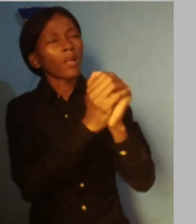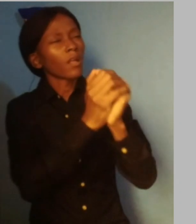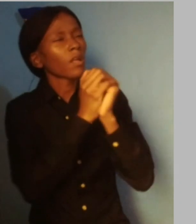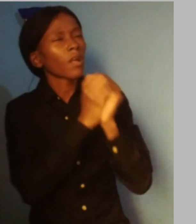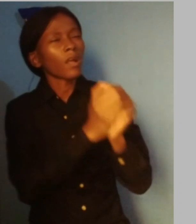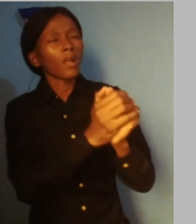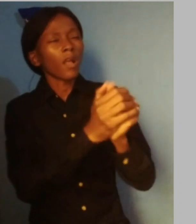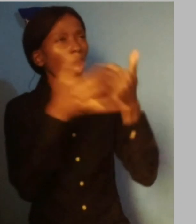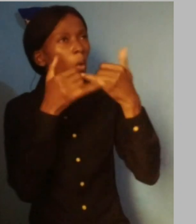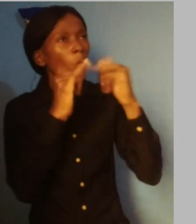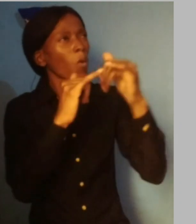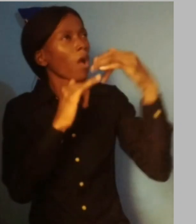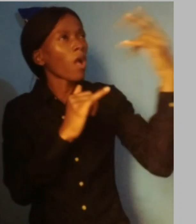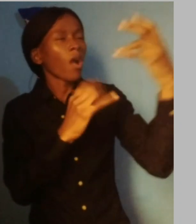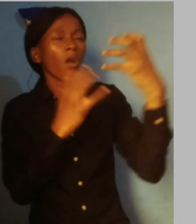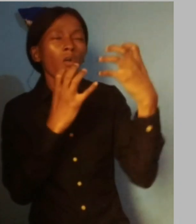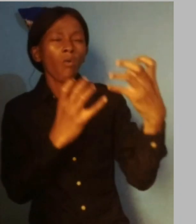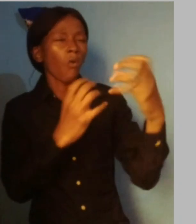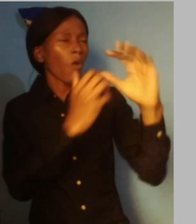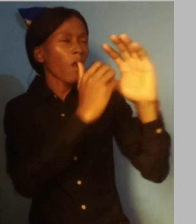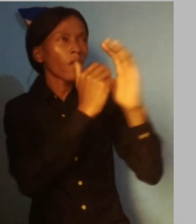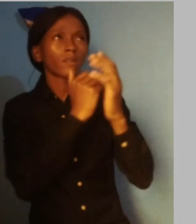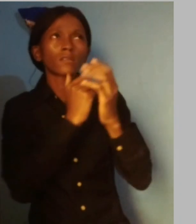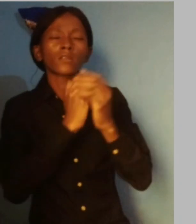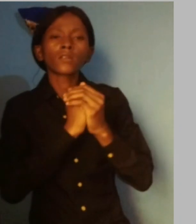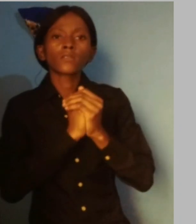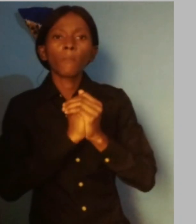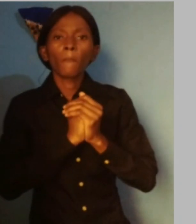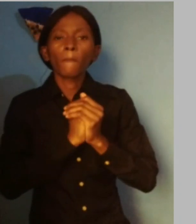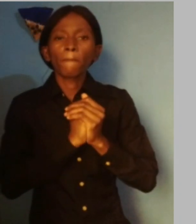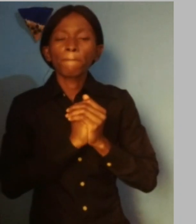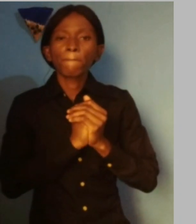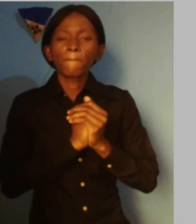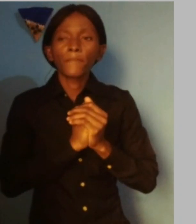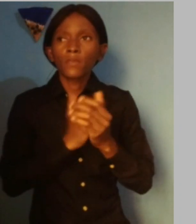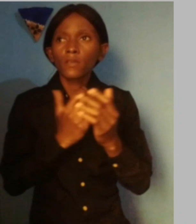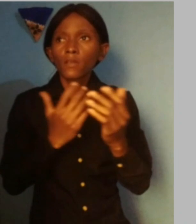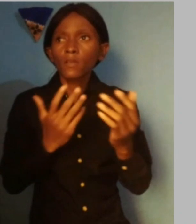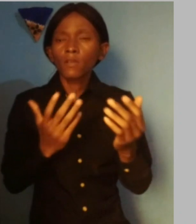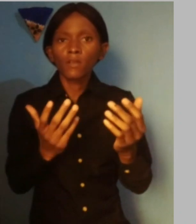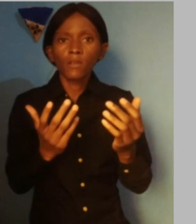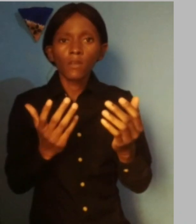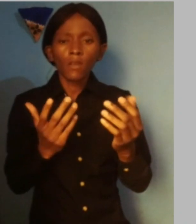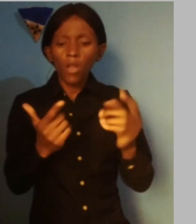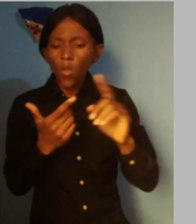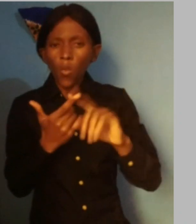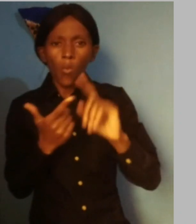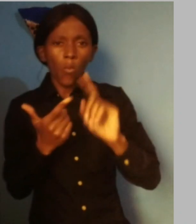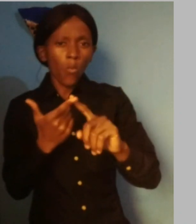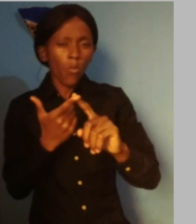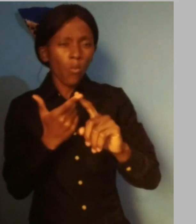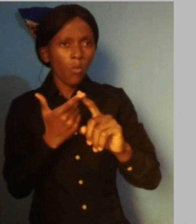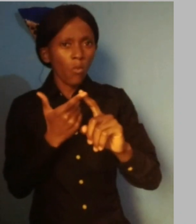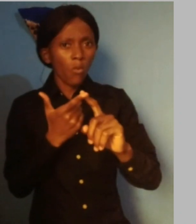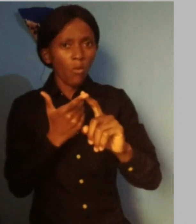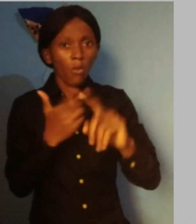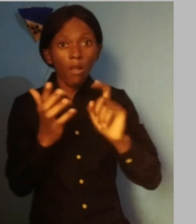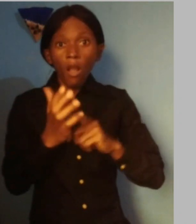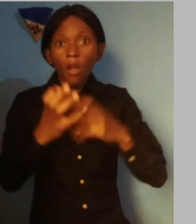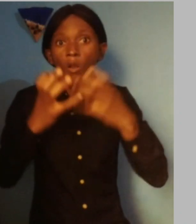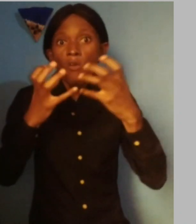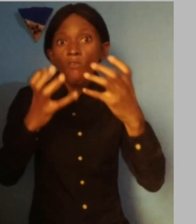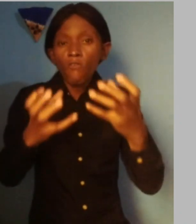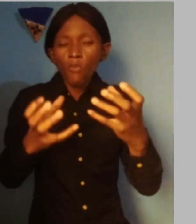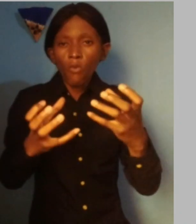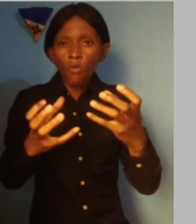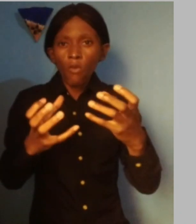appelle à sa puissance. On utilise aussi «Oh» pour